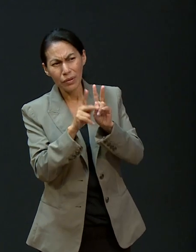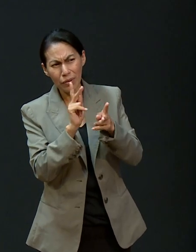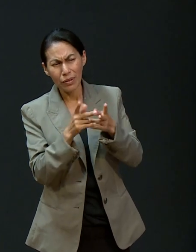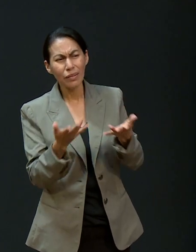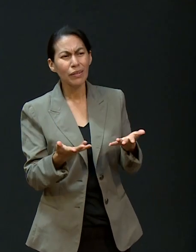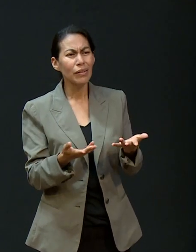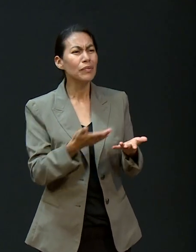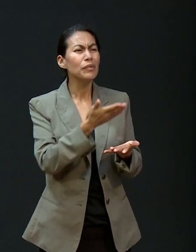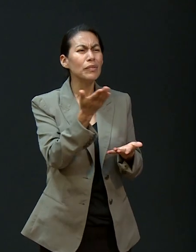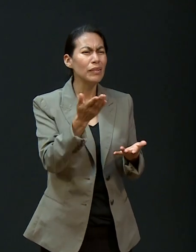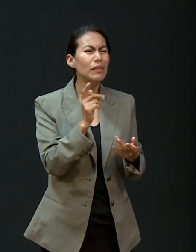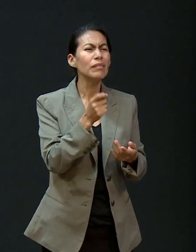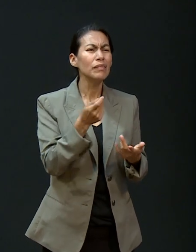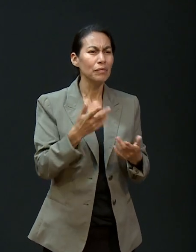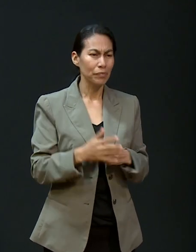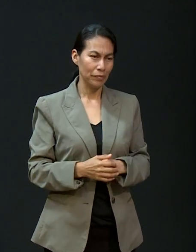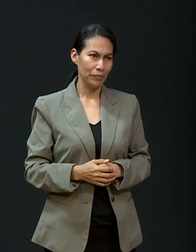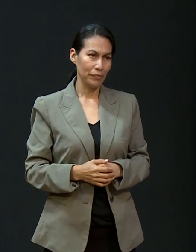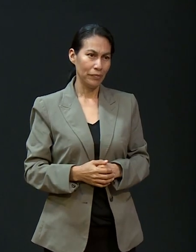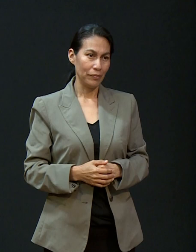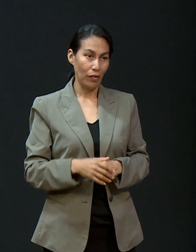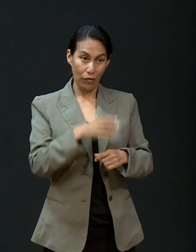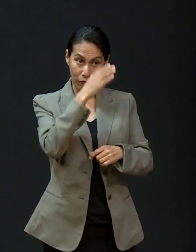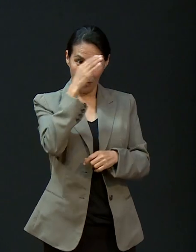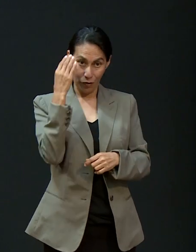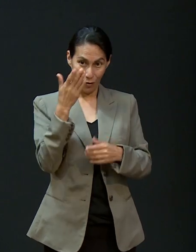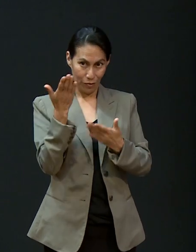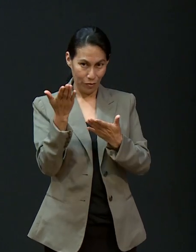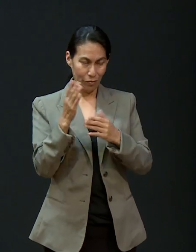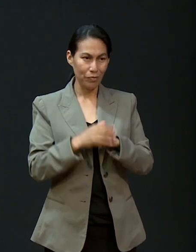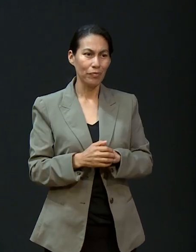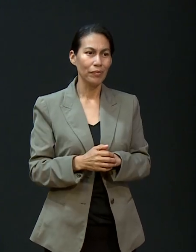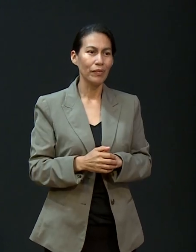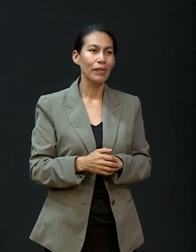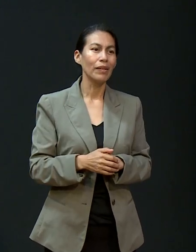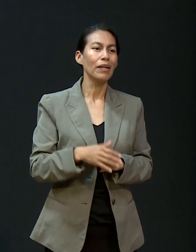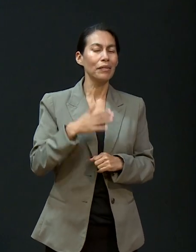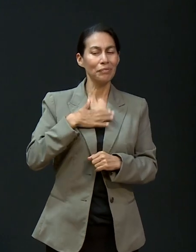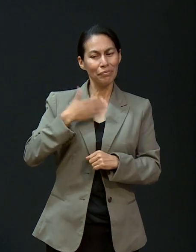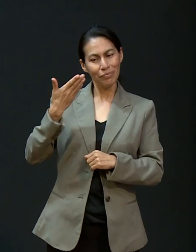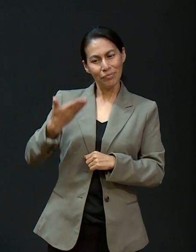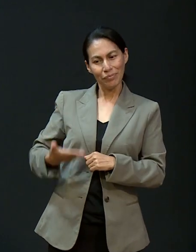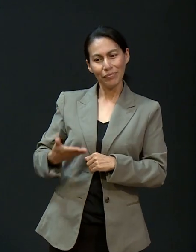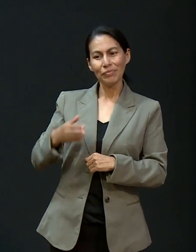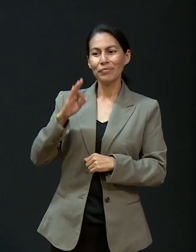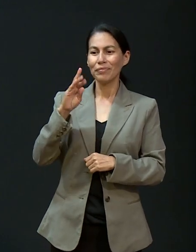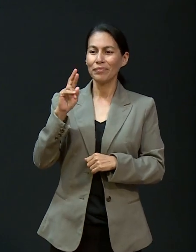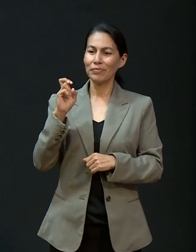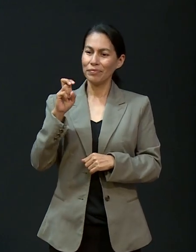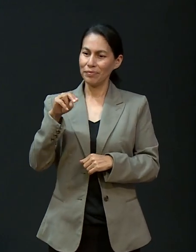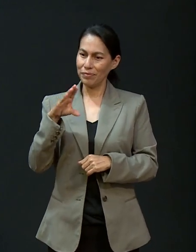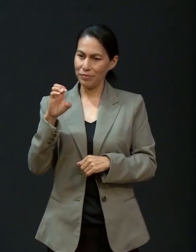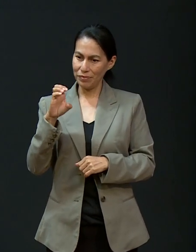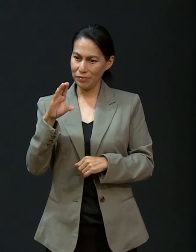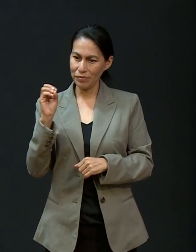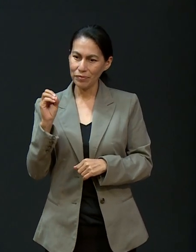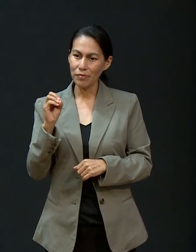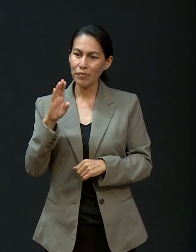aparecer unas fotos donde está toda la familia. Cuéntanos de ustedes un poquito. Bueno, mi nombre es Francisco Balbé,